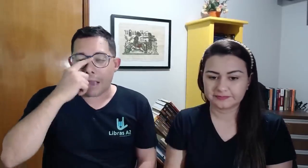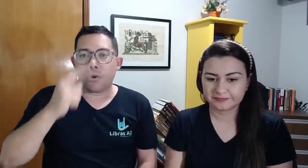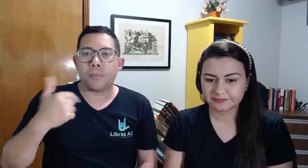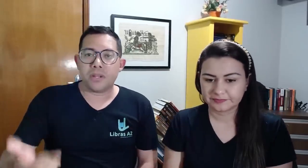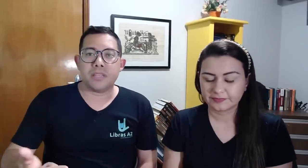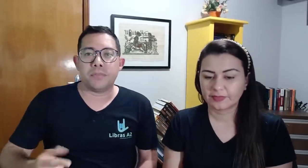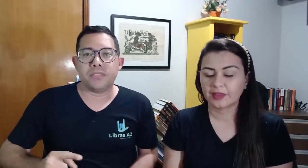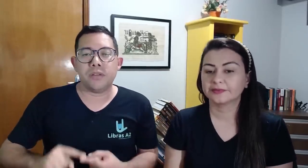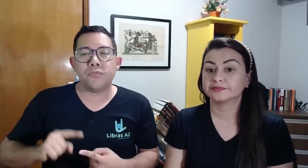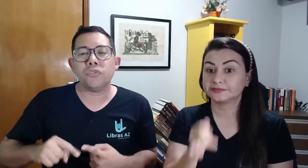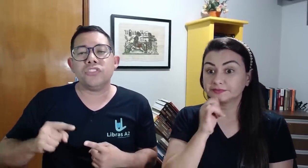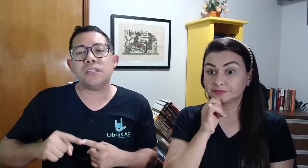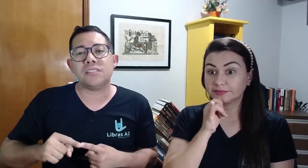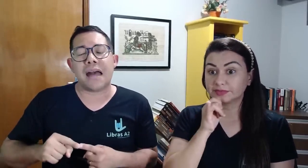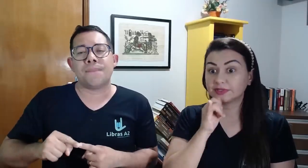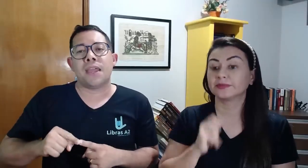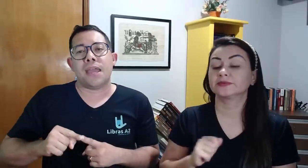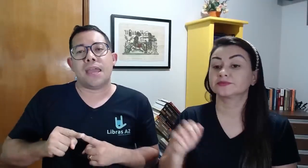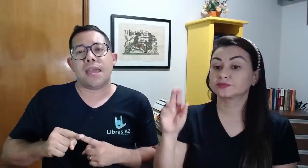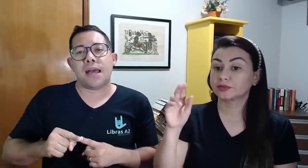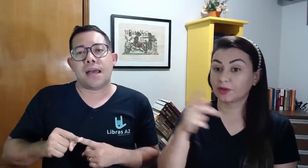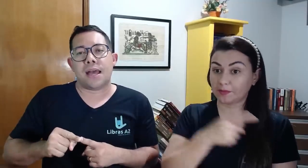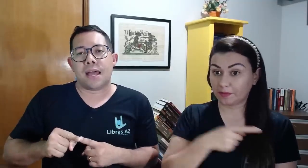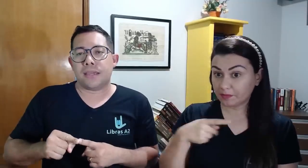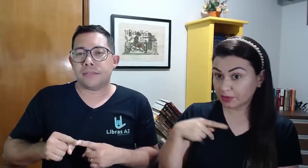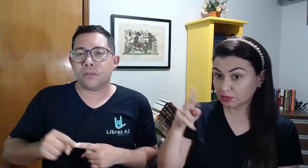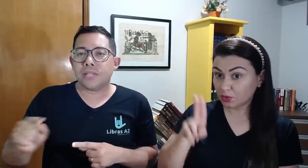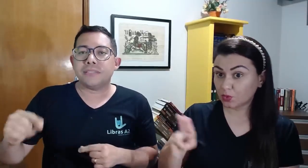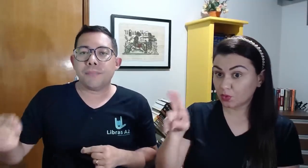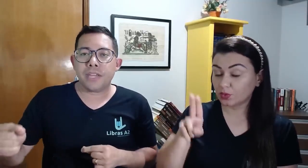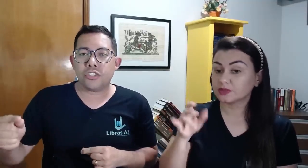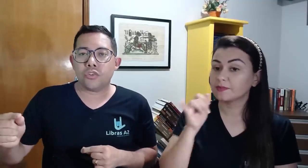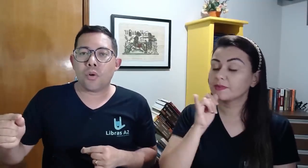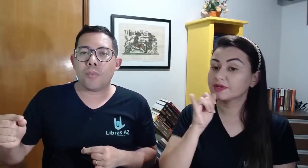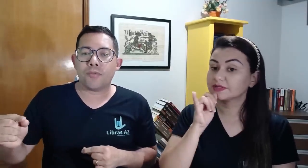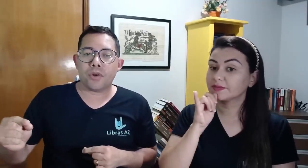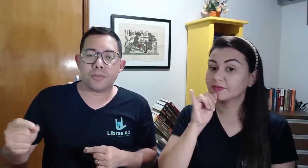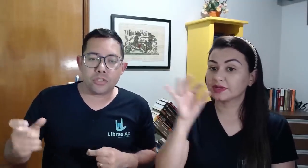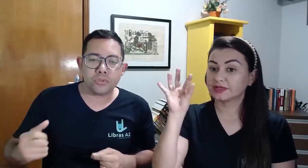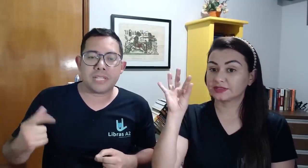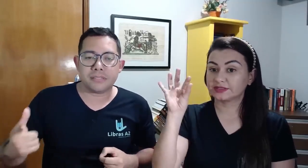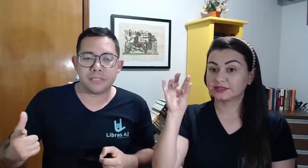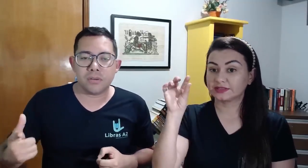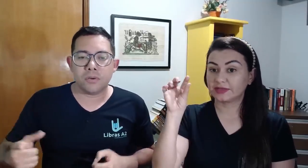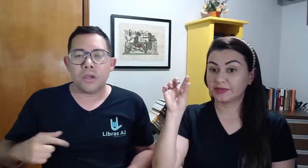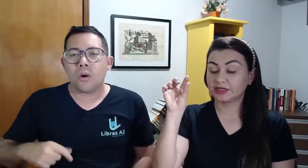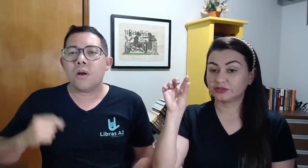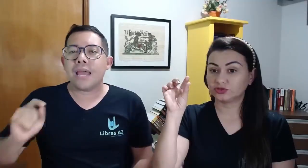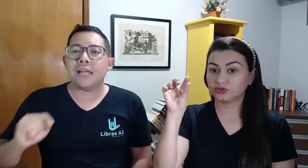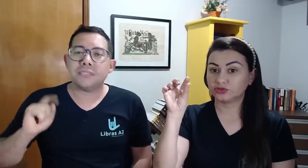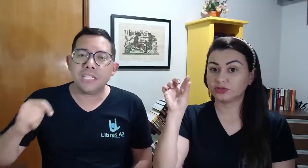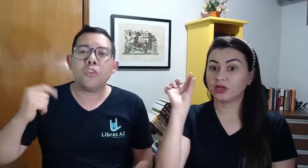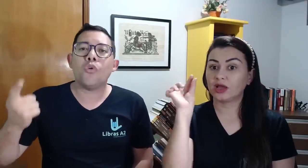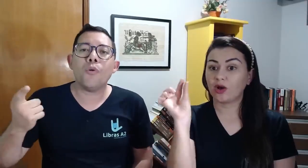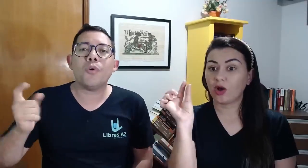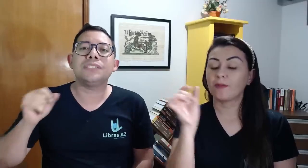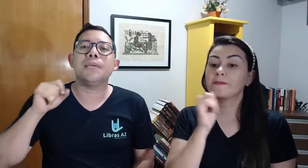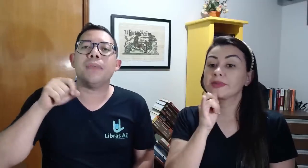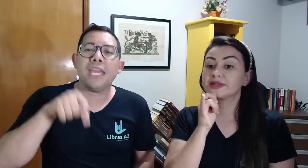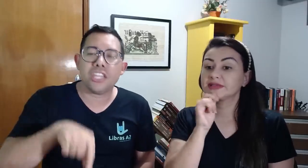Agora, por exemplo, se ele for utilizar a questão da semente como uma forma de ilustração, olha, assim como a